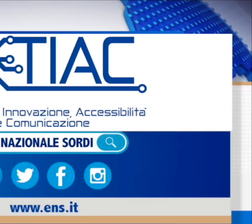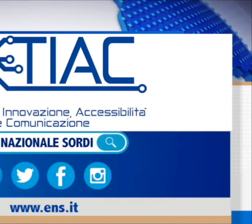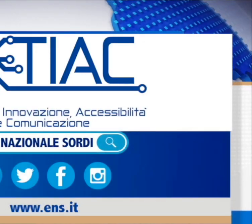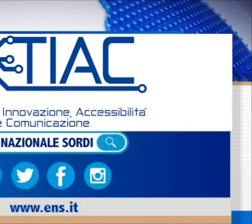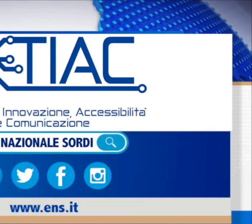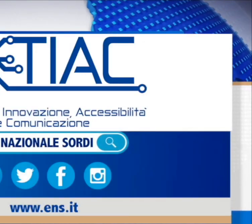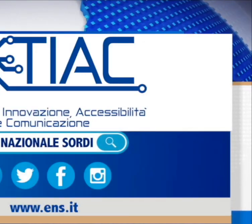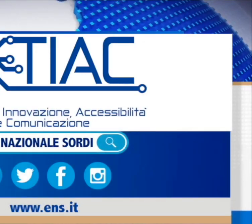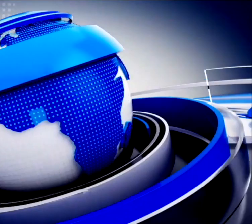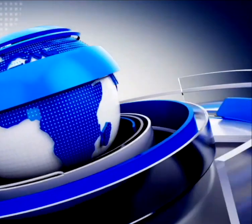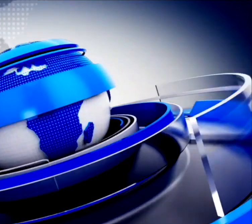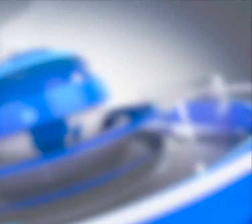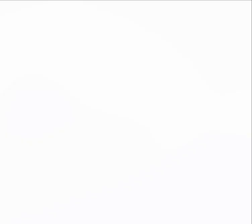Grazie a tutti!